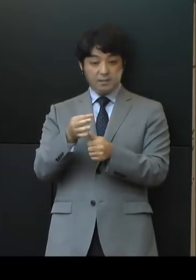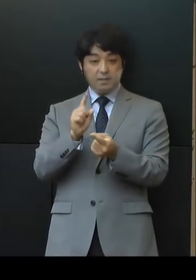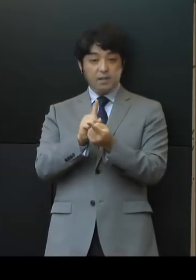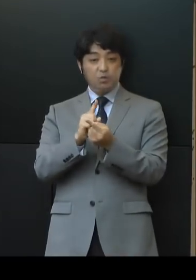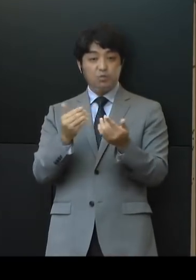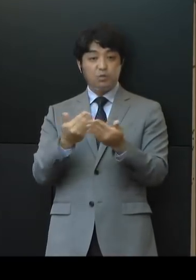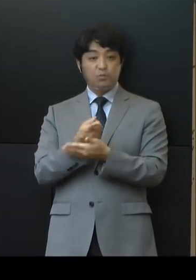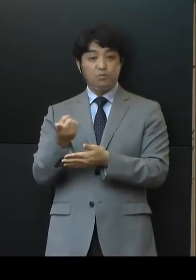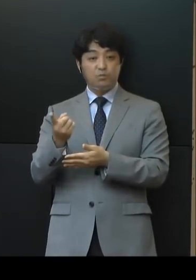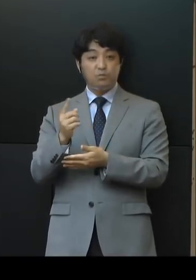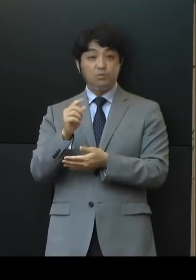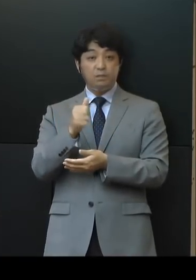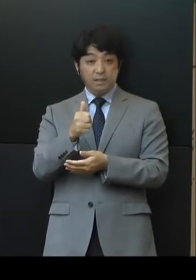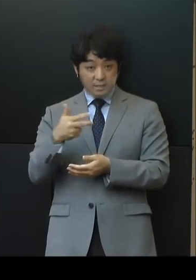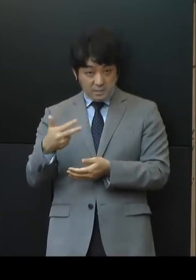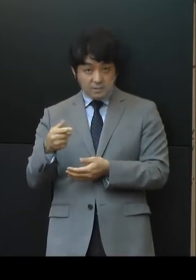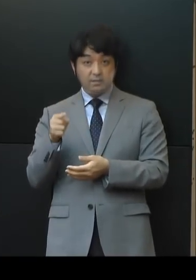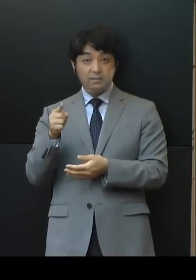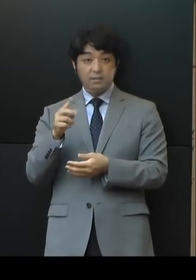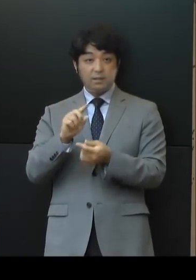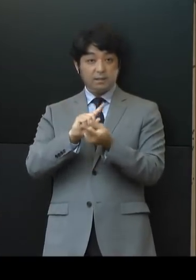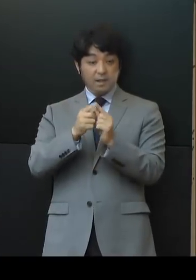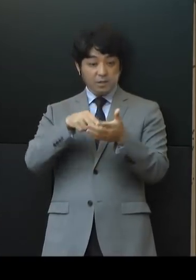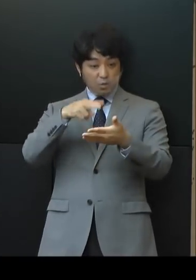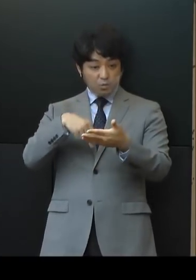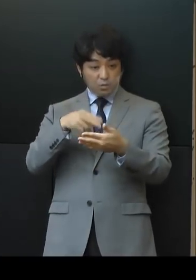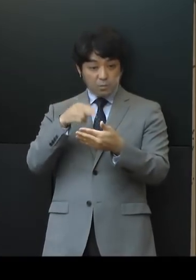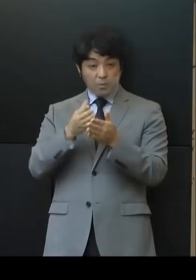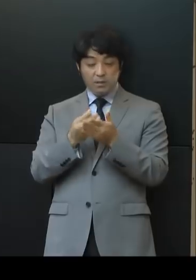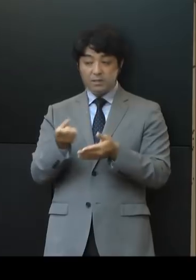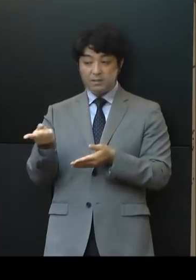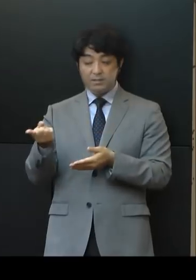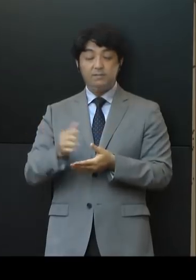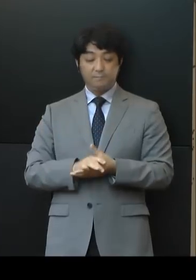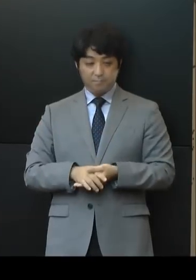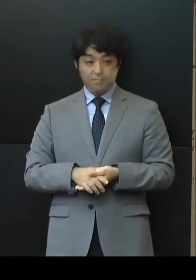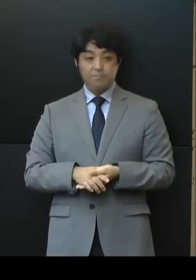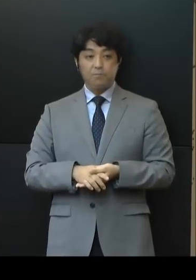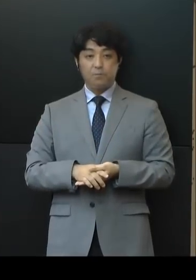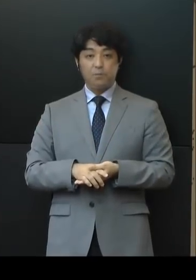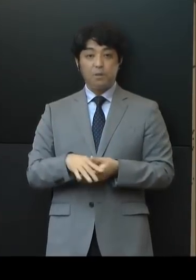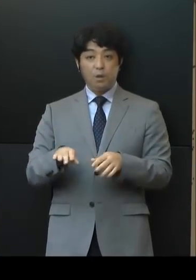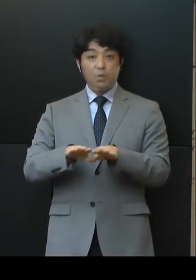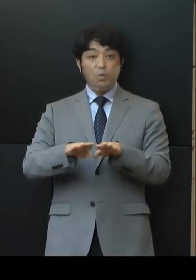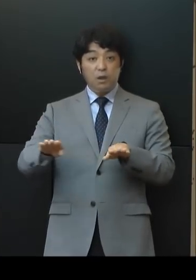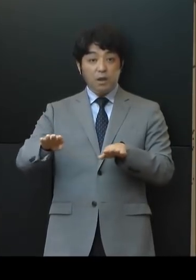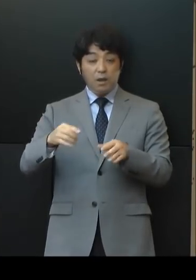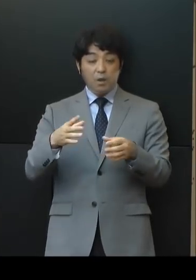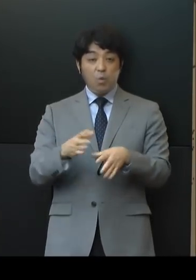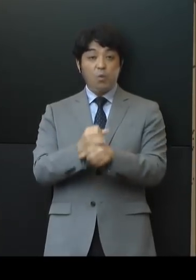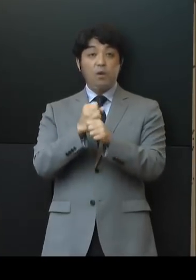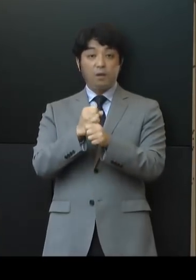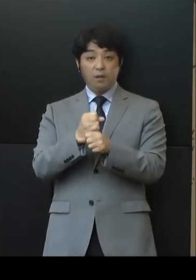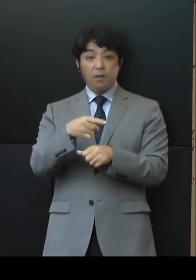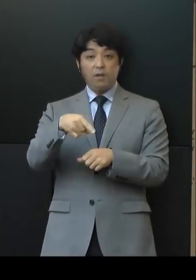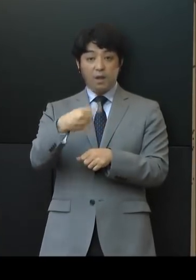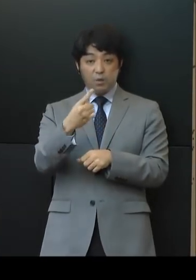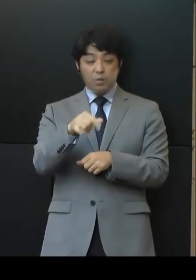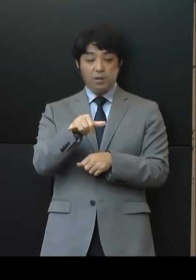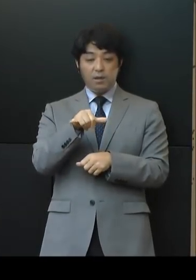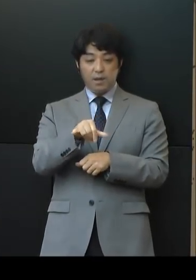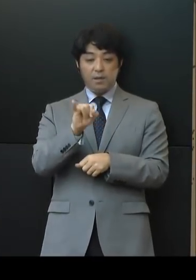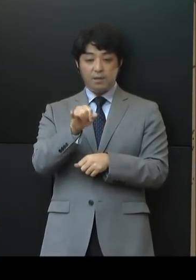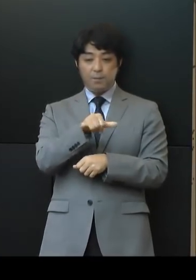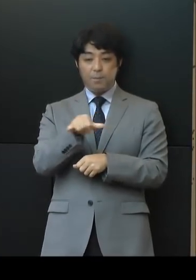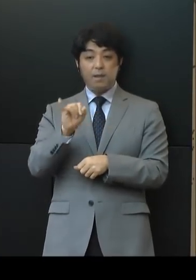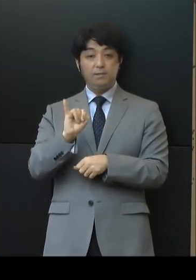し、大学の方で見ていただきたいんですけども、その内訳で、床面積の合計が100平米以下におい